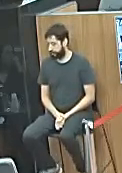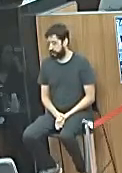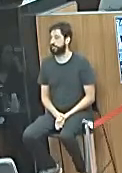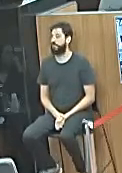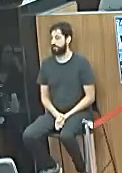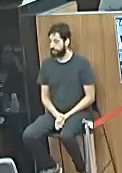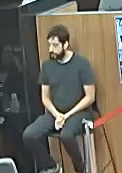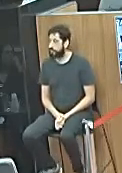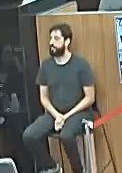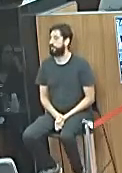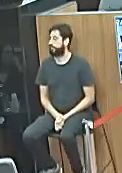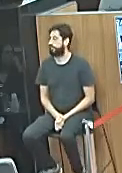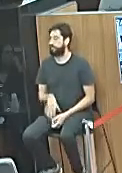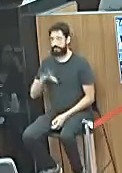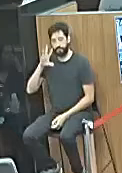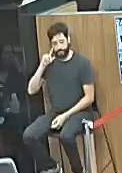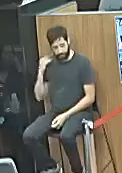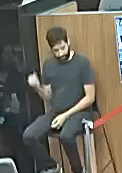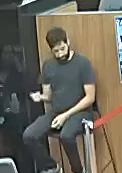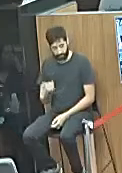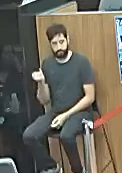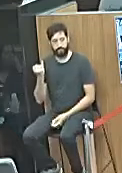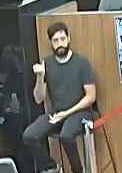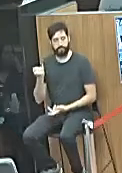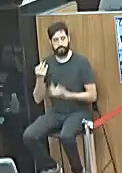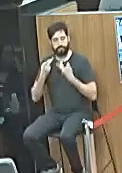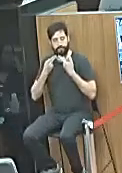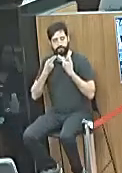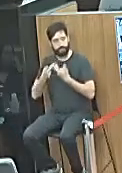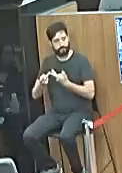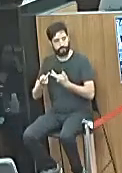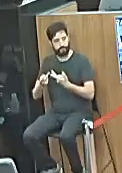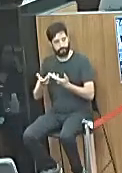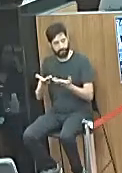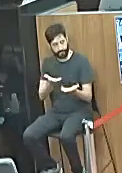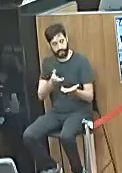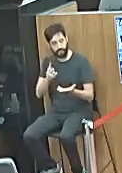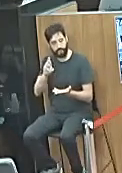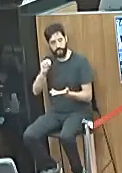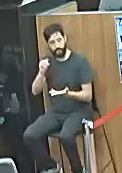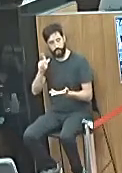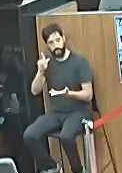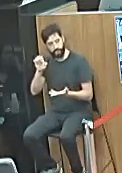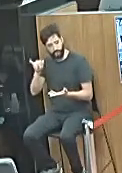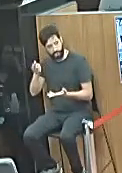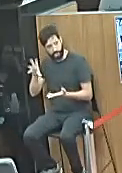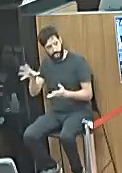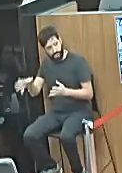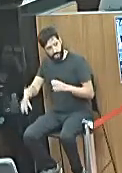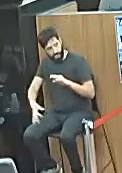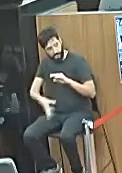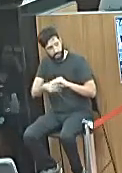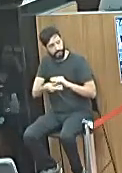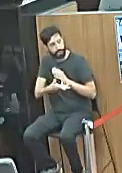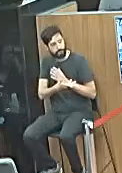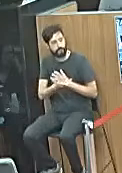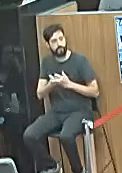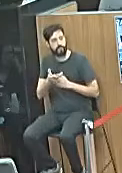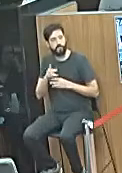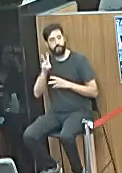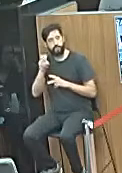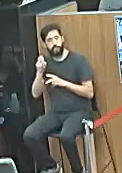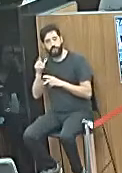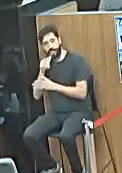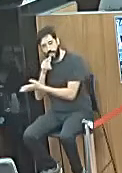acho que é importante falar é pegando até um pouco da fala do que fez o rogério não só do negócio do araçuaí mas de todas